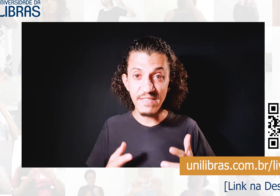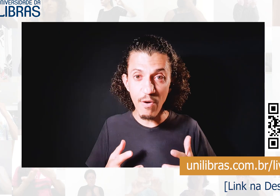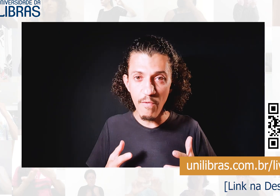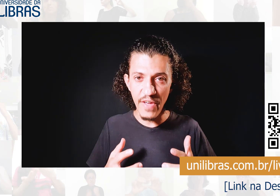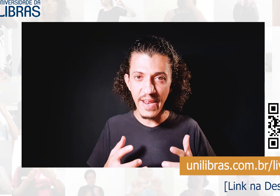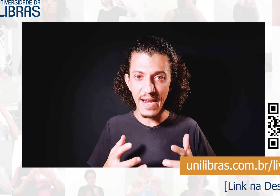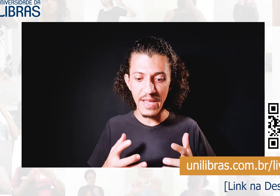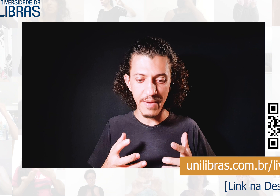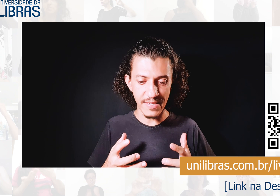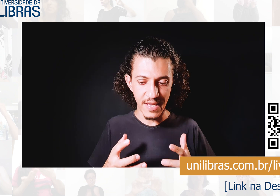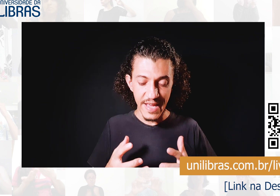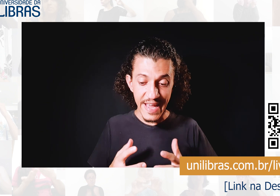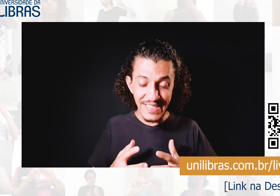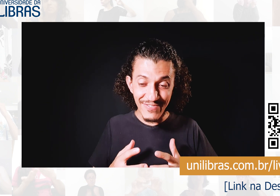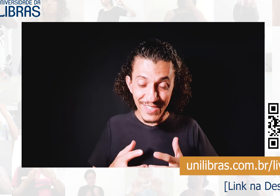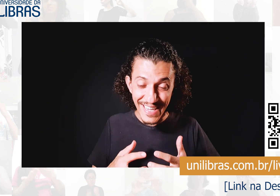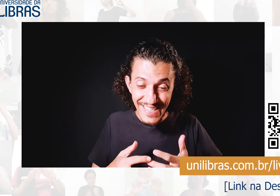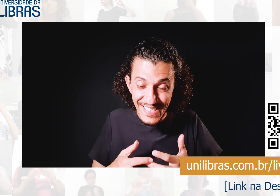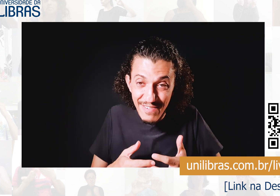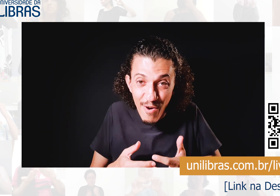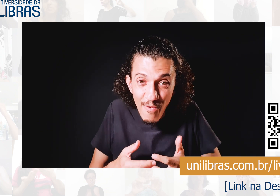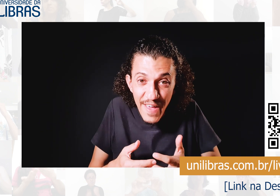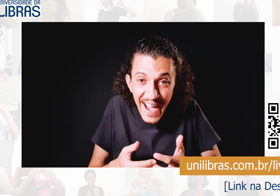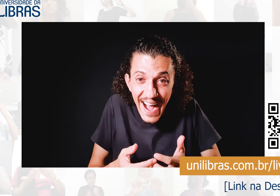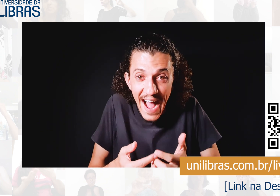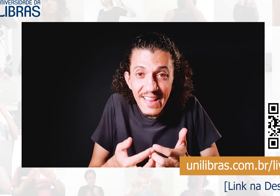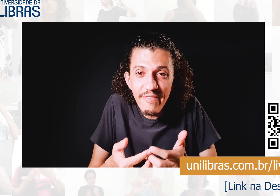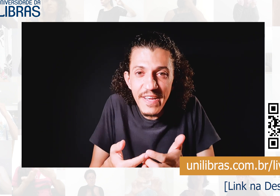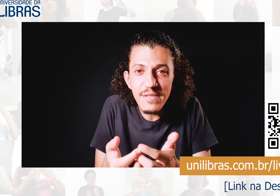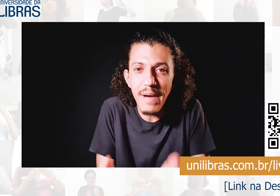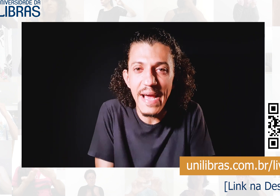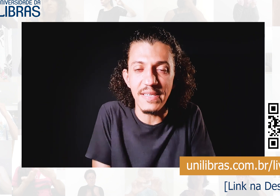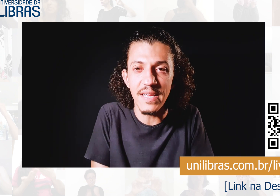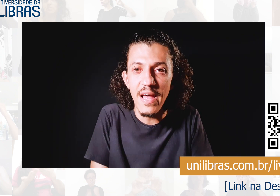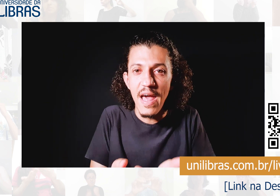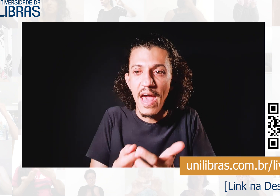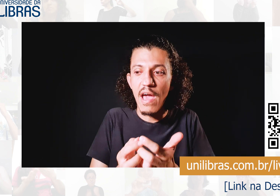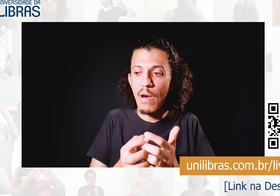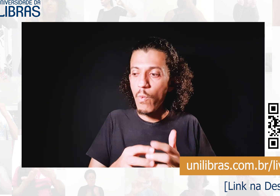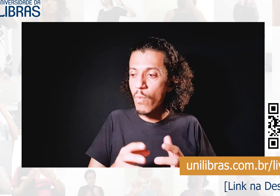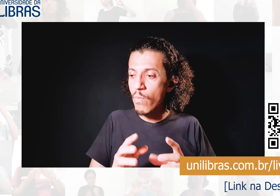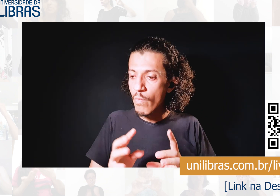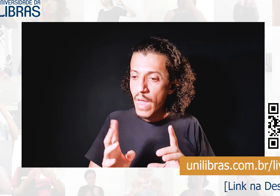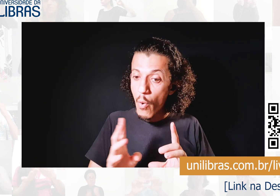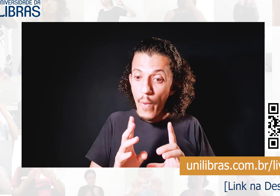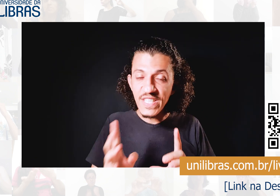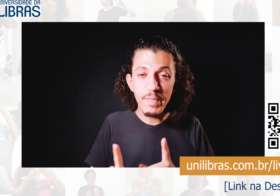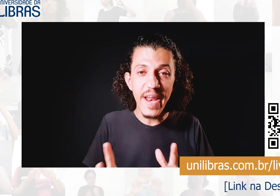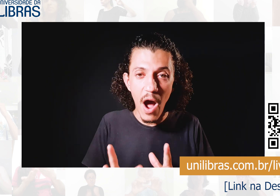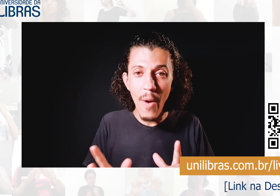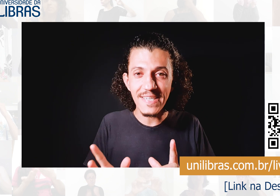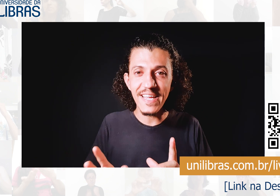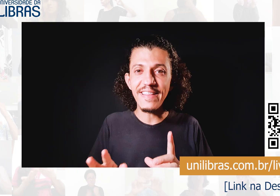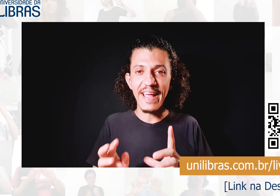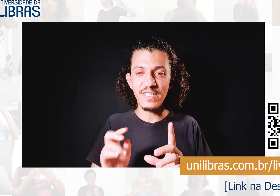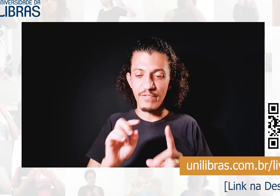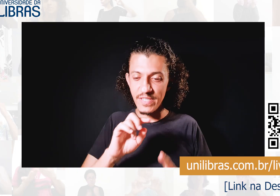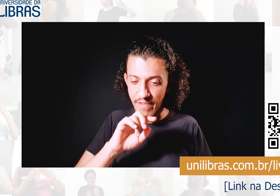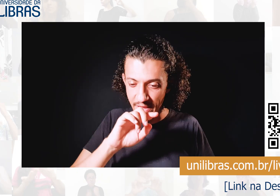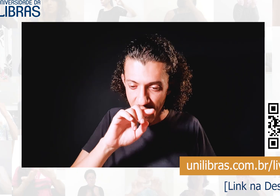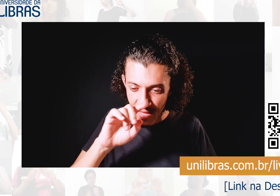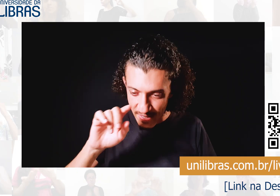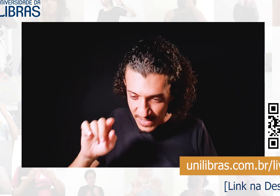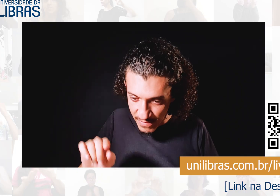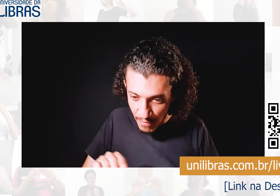você se desenvolver na Libras e de você se desenvolver cada vez mais é um espiral ascendente.